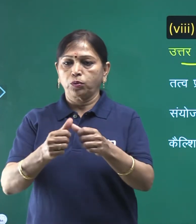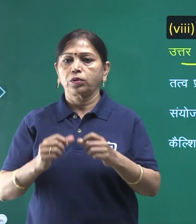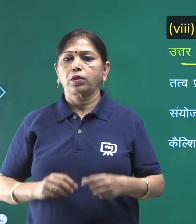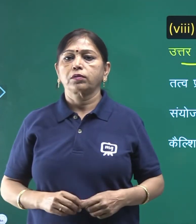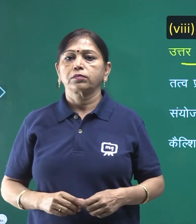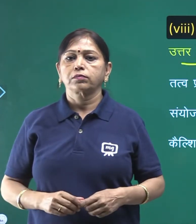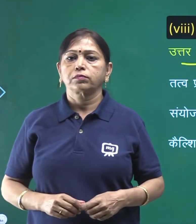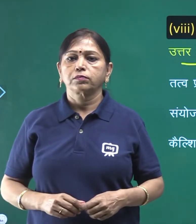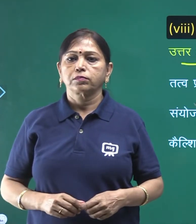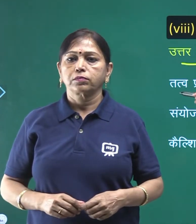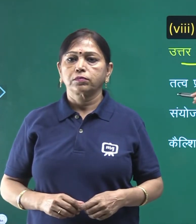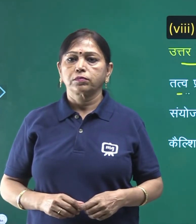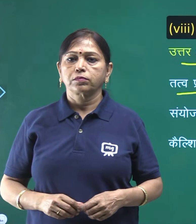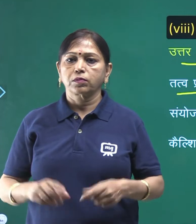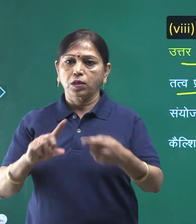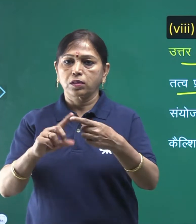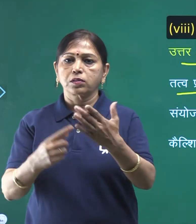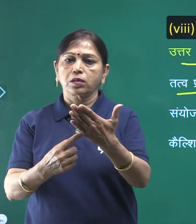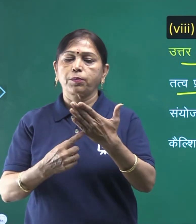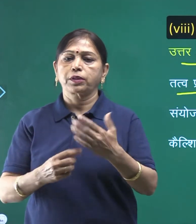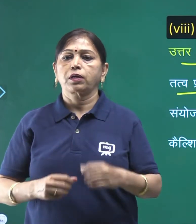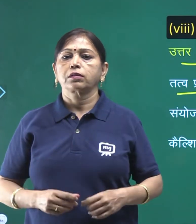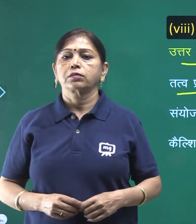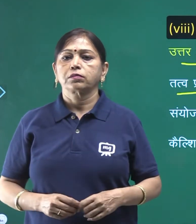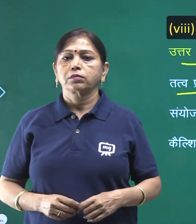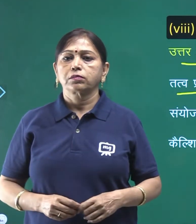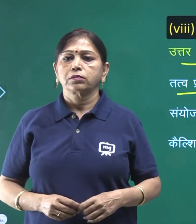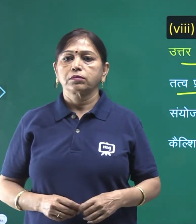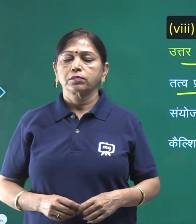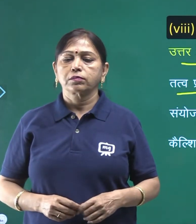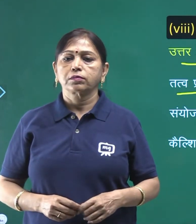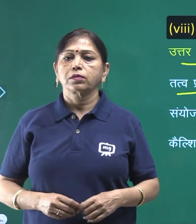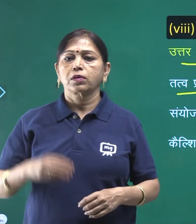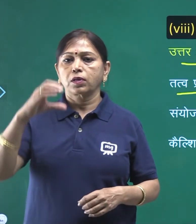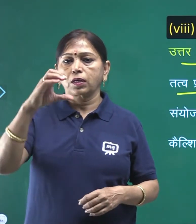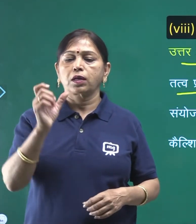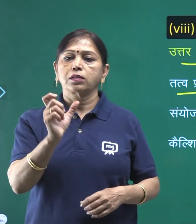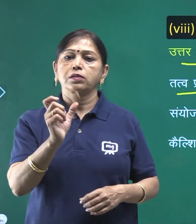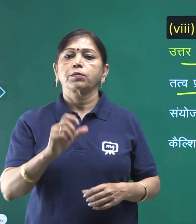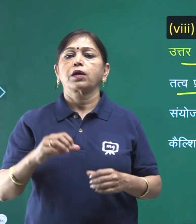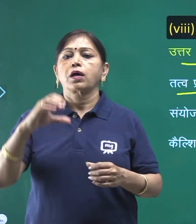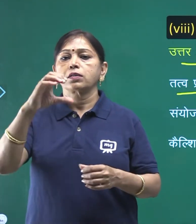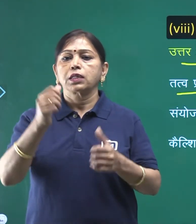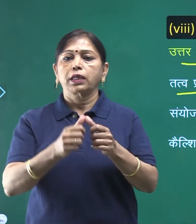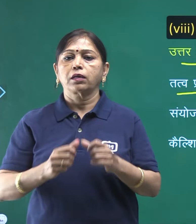उत्तर तत्व प्रतीक कैल्शियम Ca